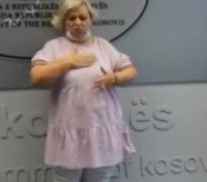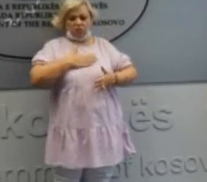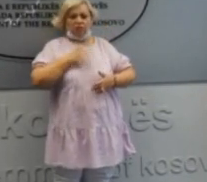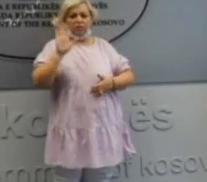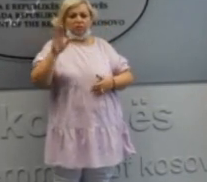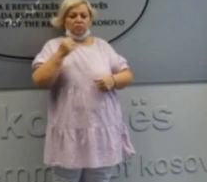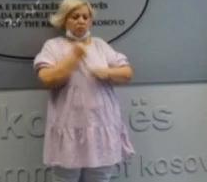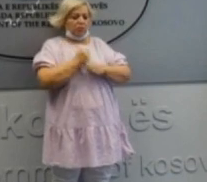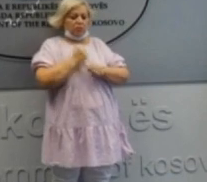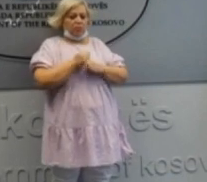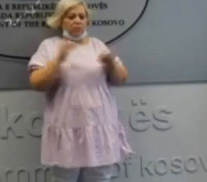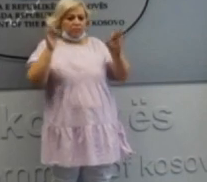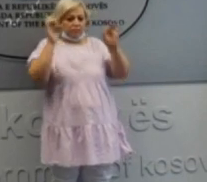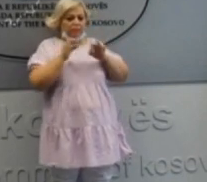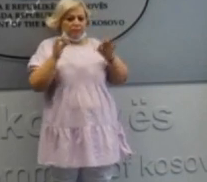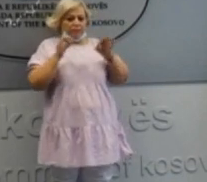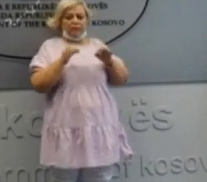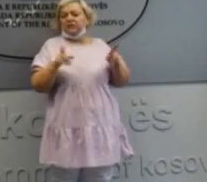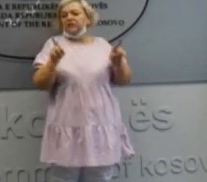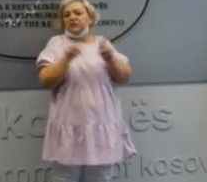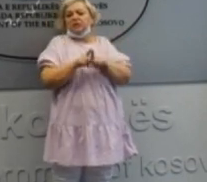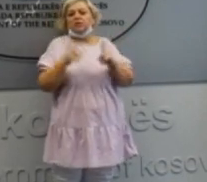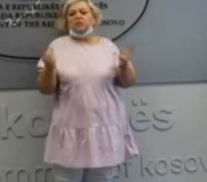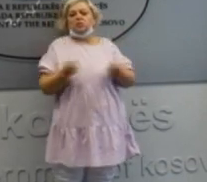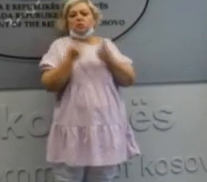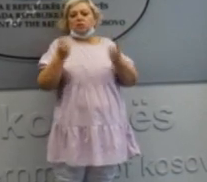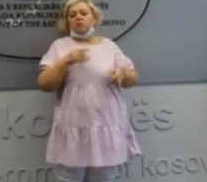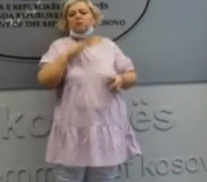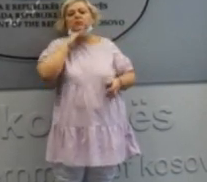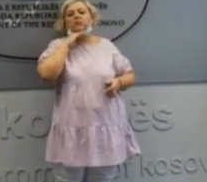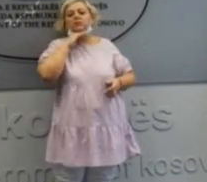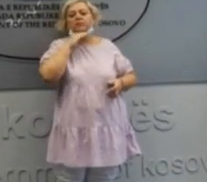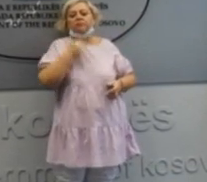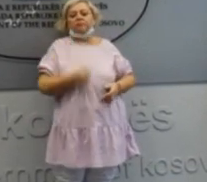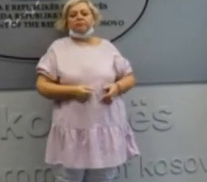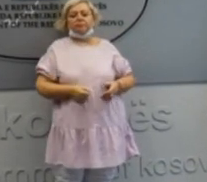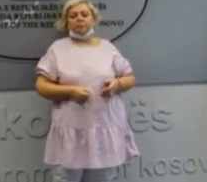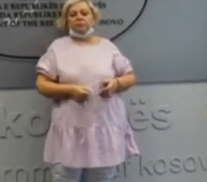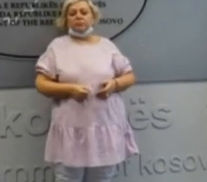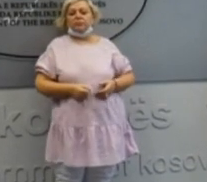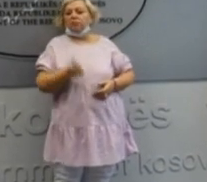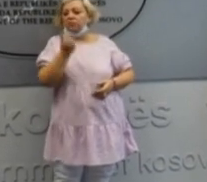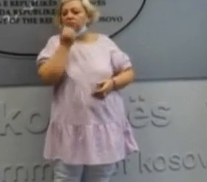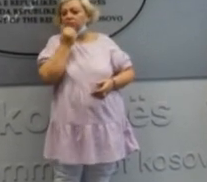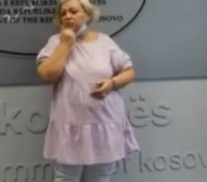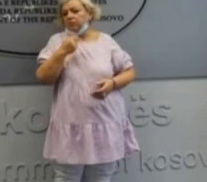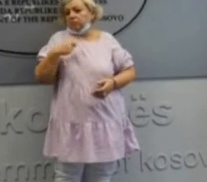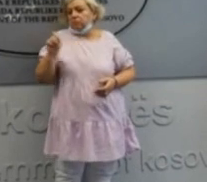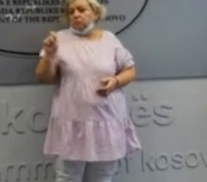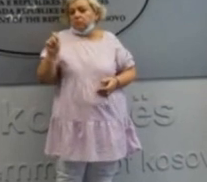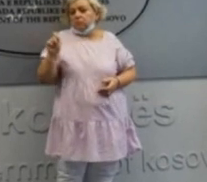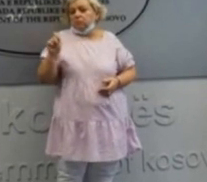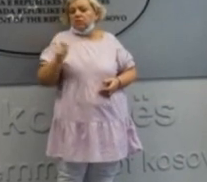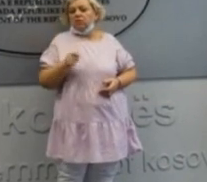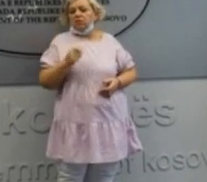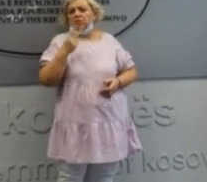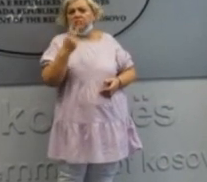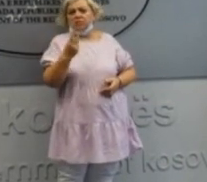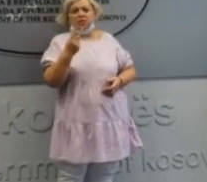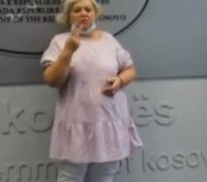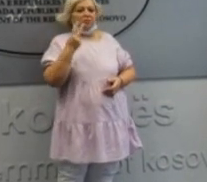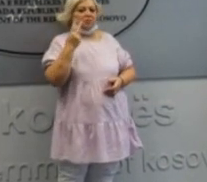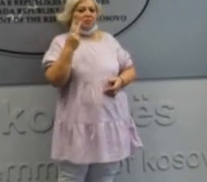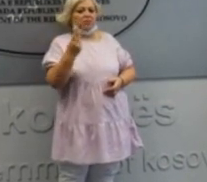është atje nuk funksionon dhe njëjtë është situata edhe në Mitrovicë. Pastaj privat me borxh shtrejt, 20-25